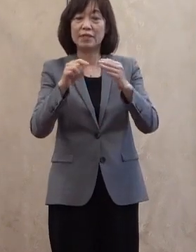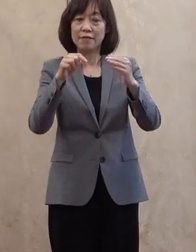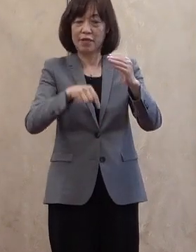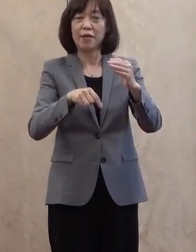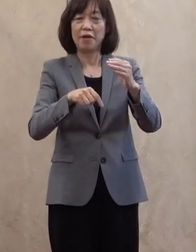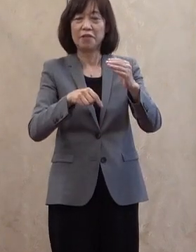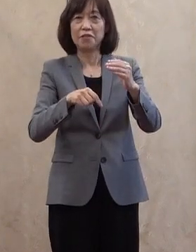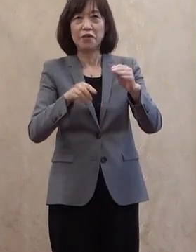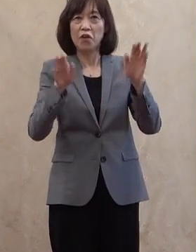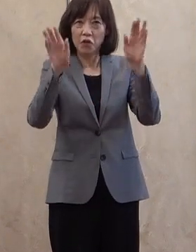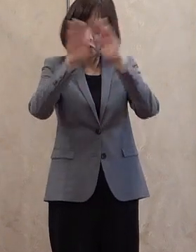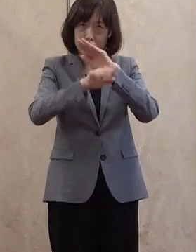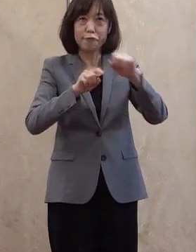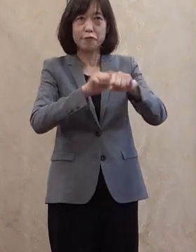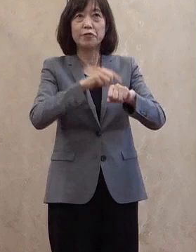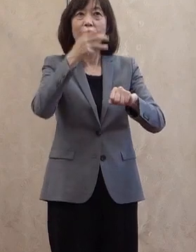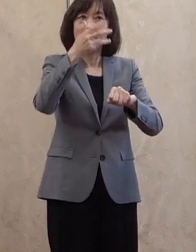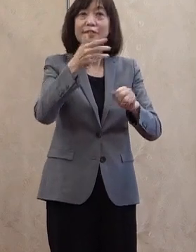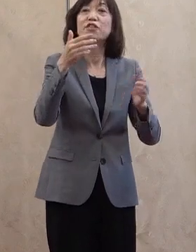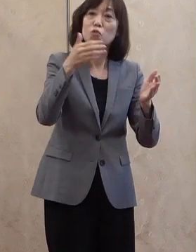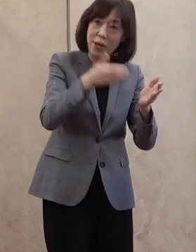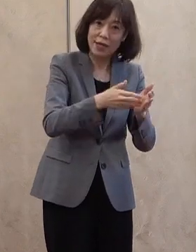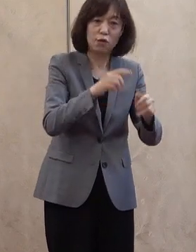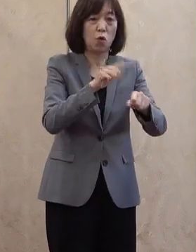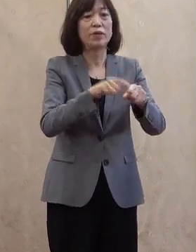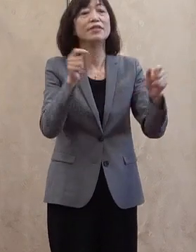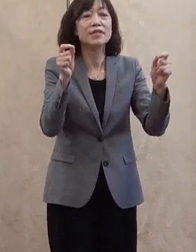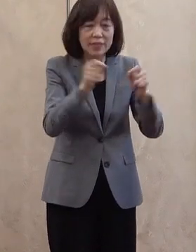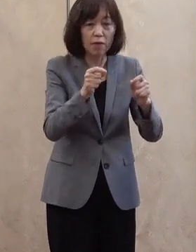まあ、夜8時までの時短の要請、そして